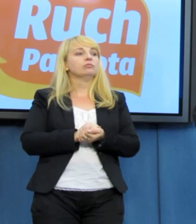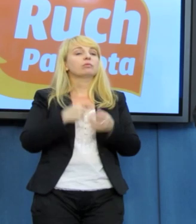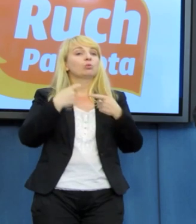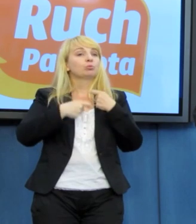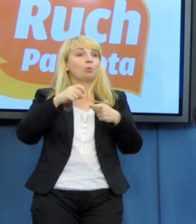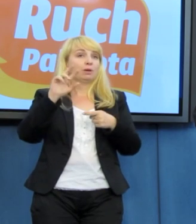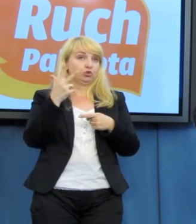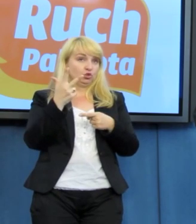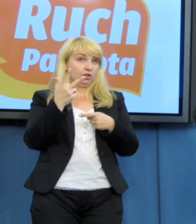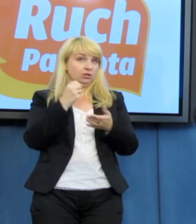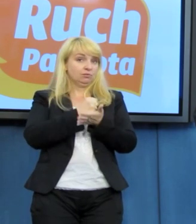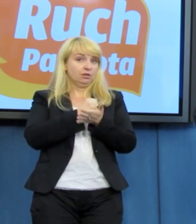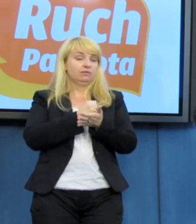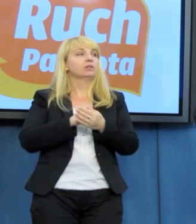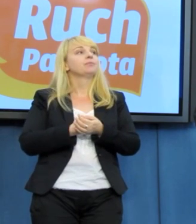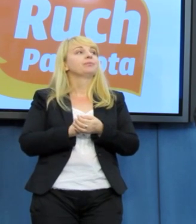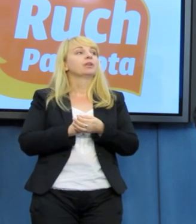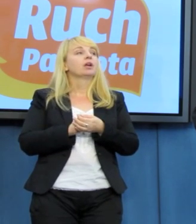Problem trzeci jest taki, że